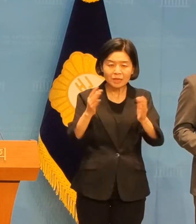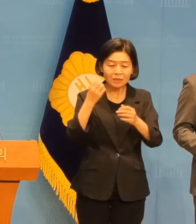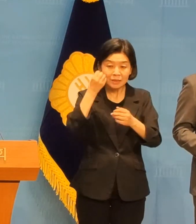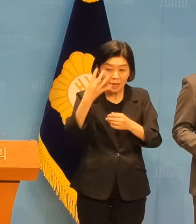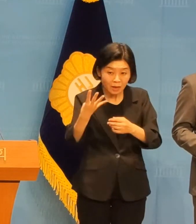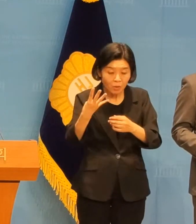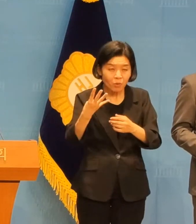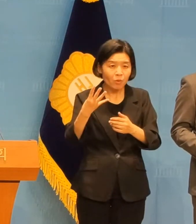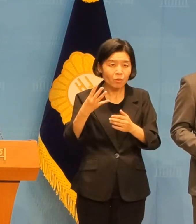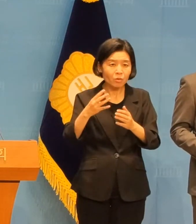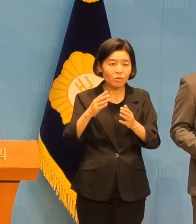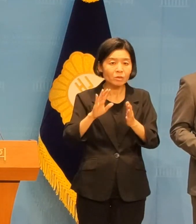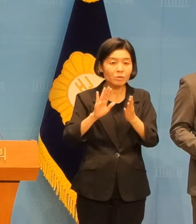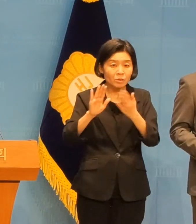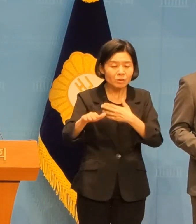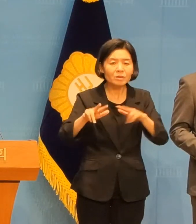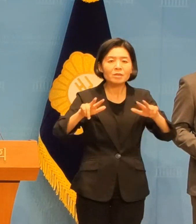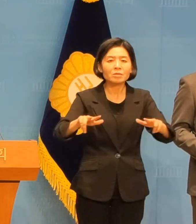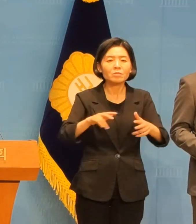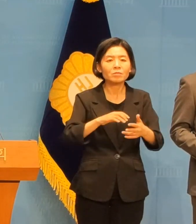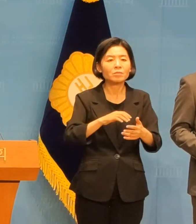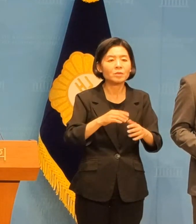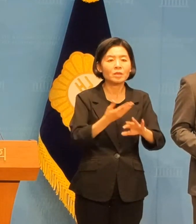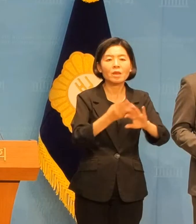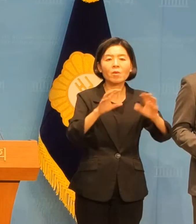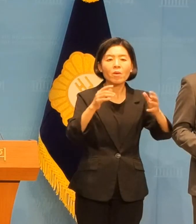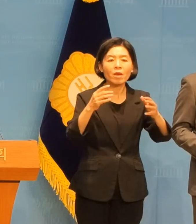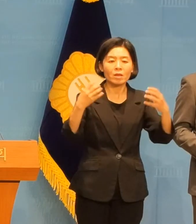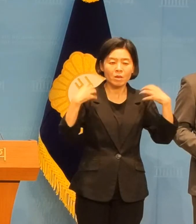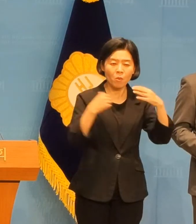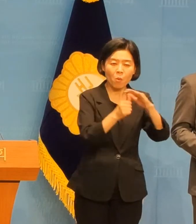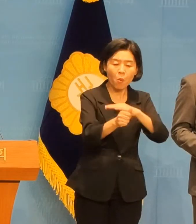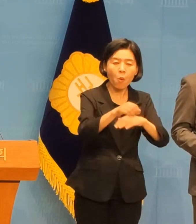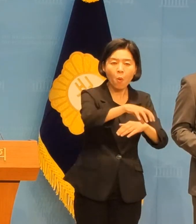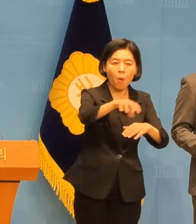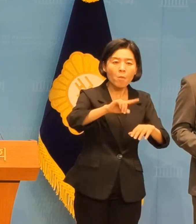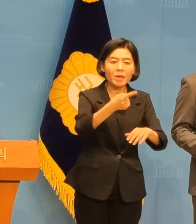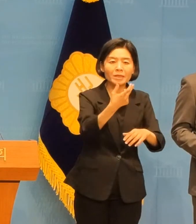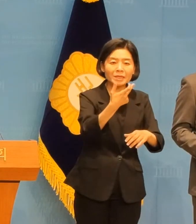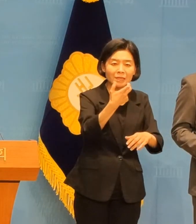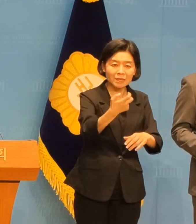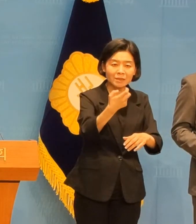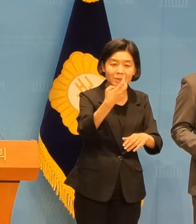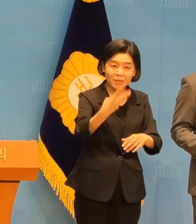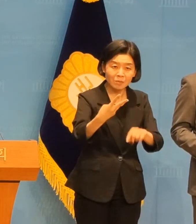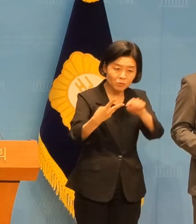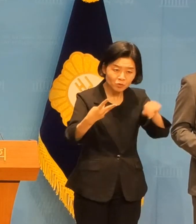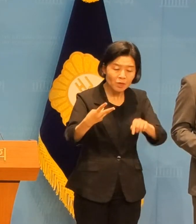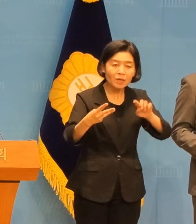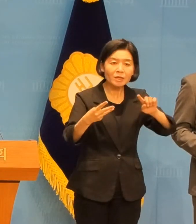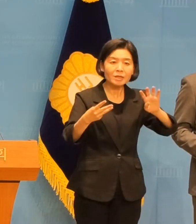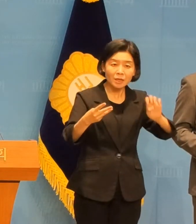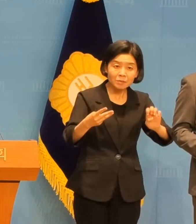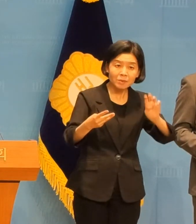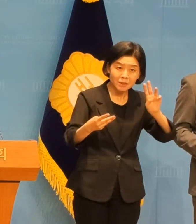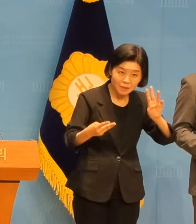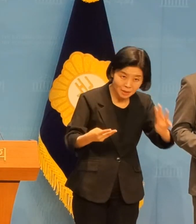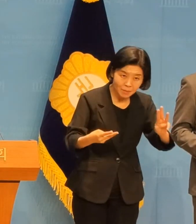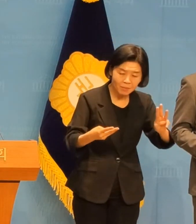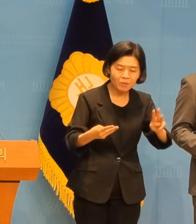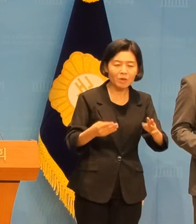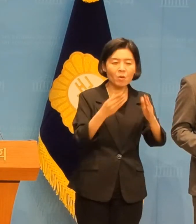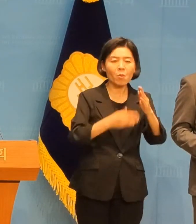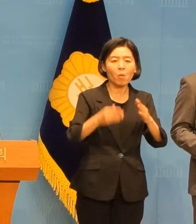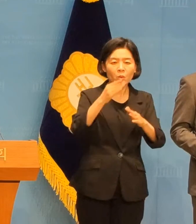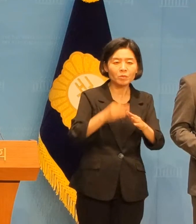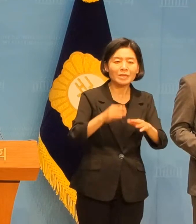여전히 173개 재공관 중 43곳이 대사나 총영사 없이 방치되어